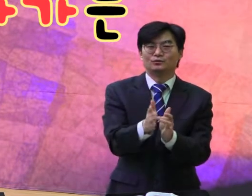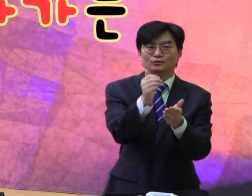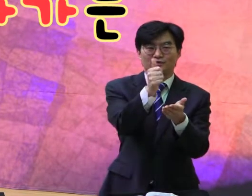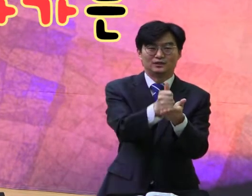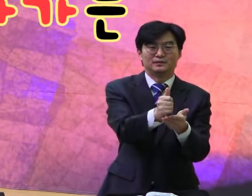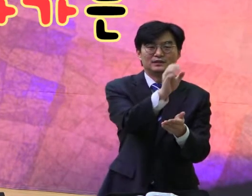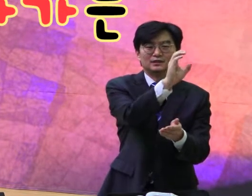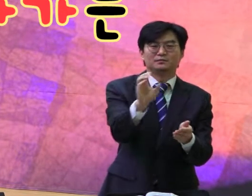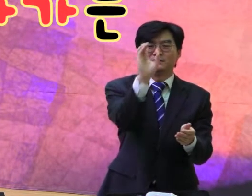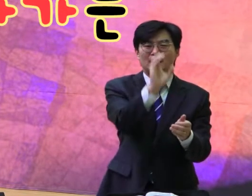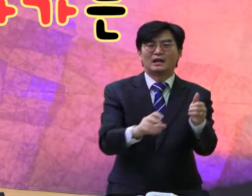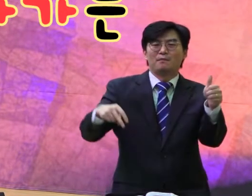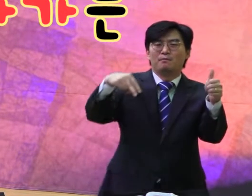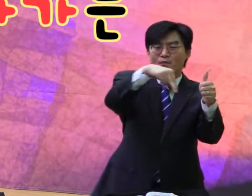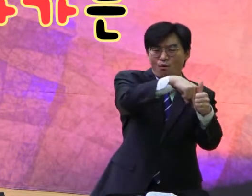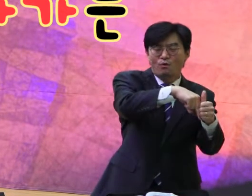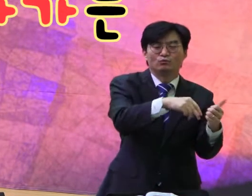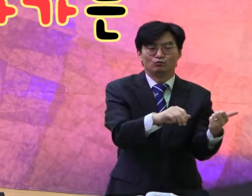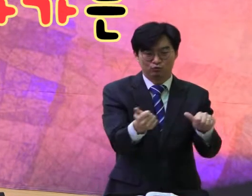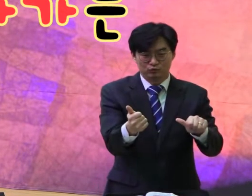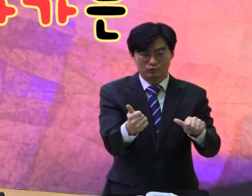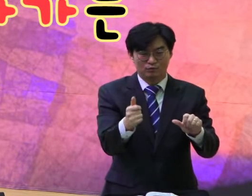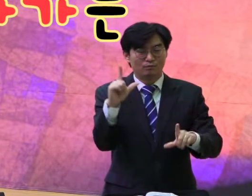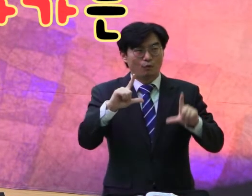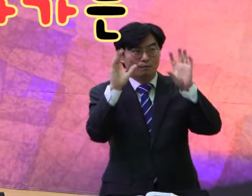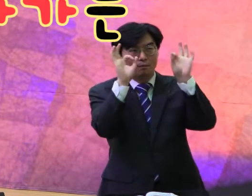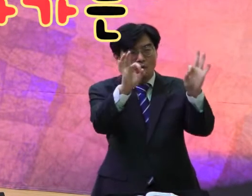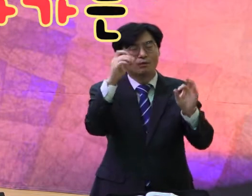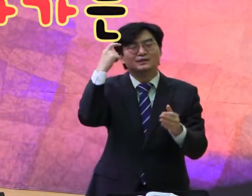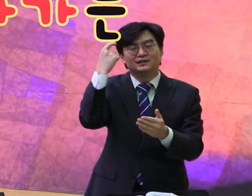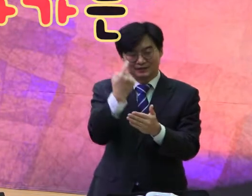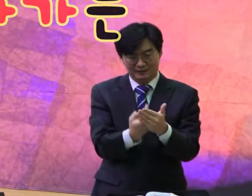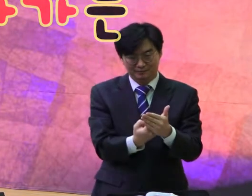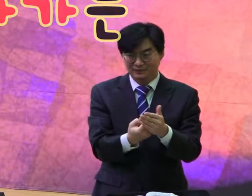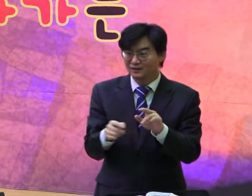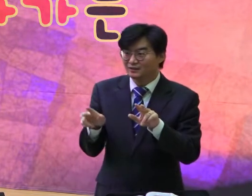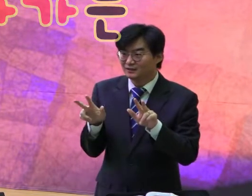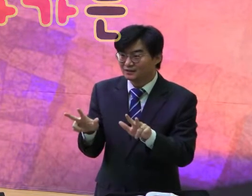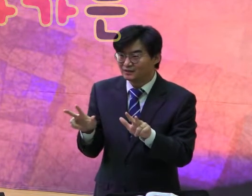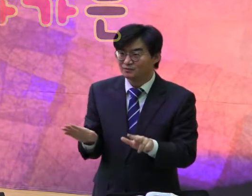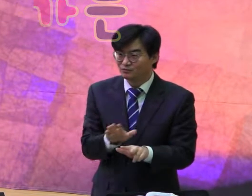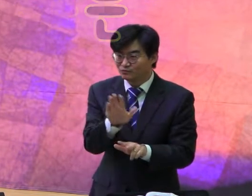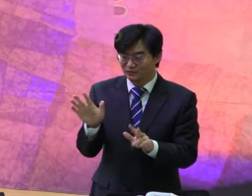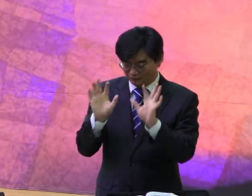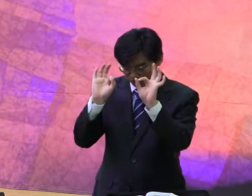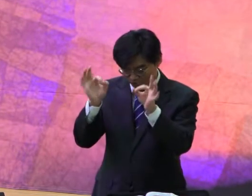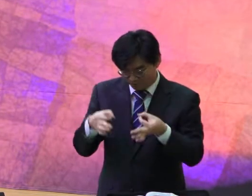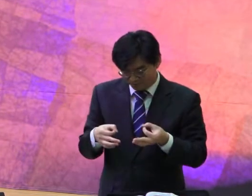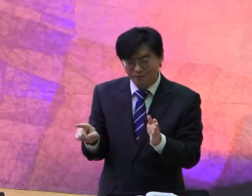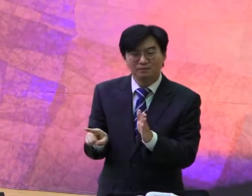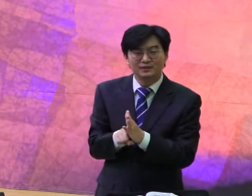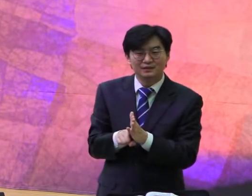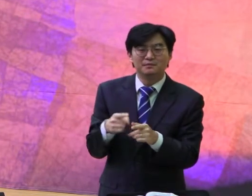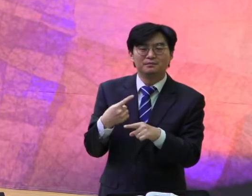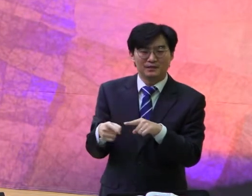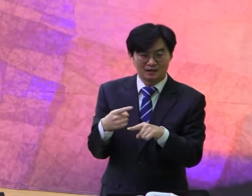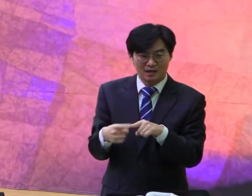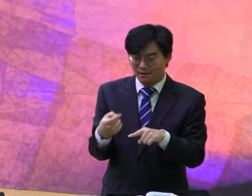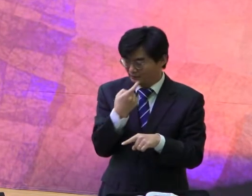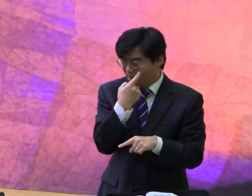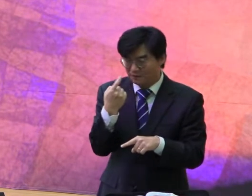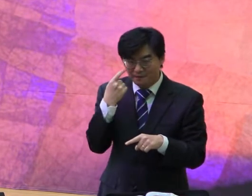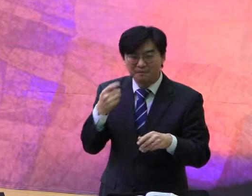이 시대를 살고 있는 우리 자신의 신앙을 점검하는 시간으로 보내야 합니다. 여러분 그렇게